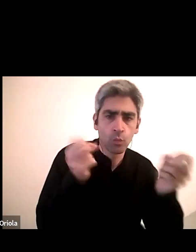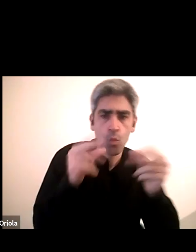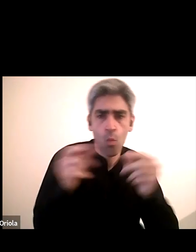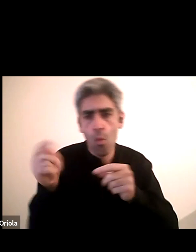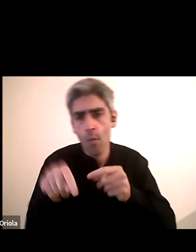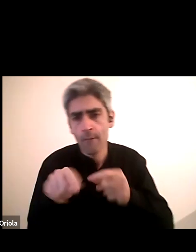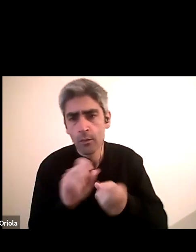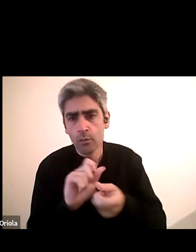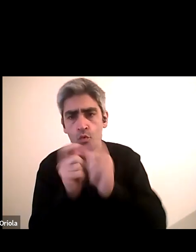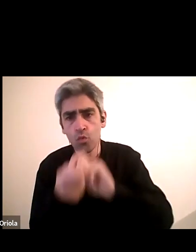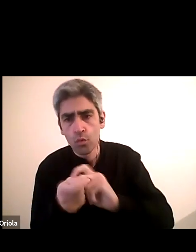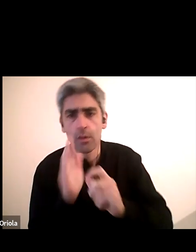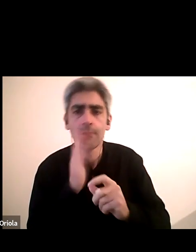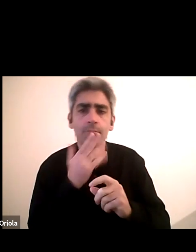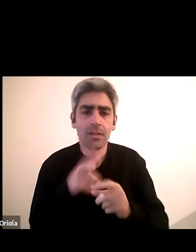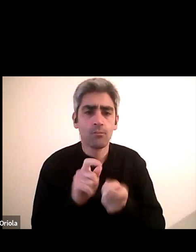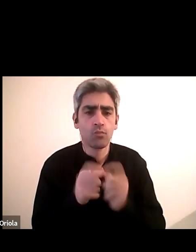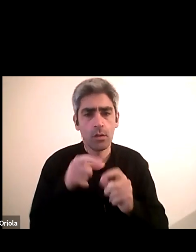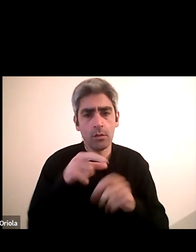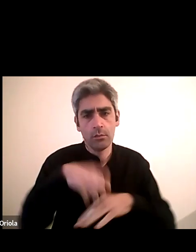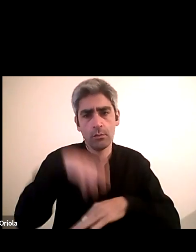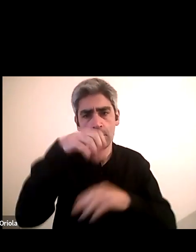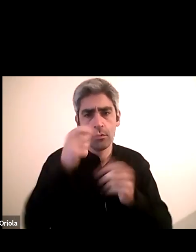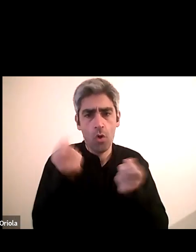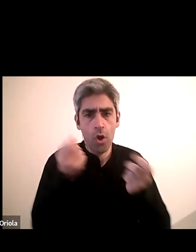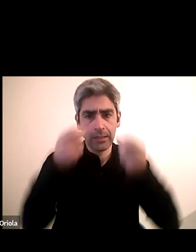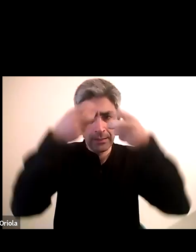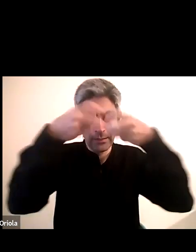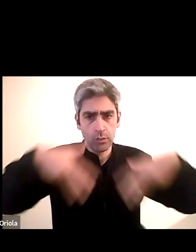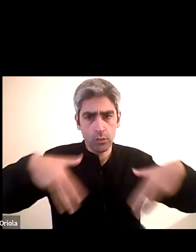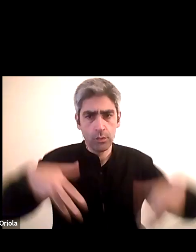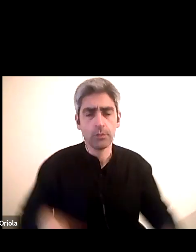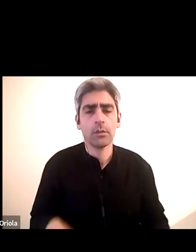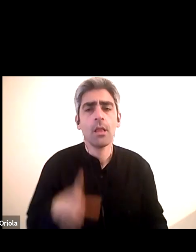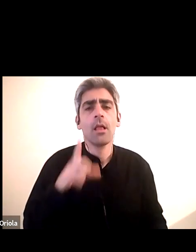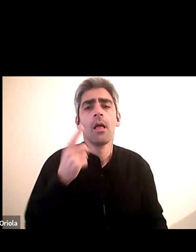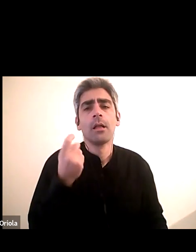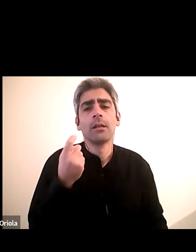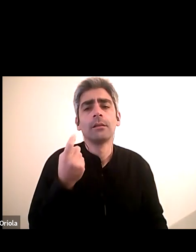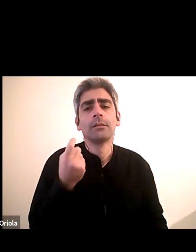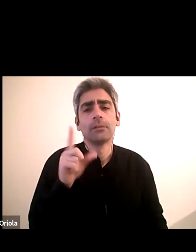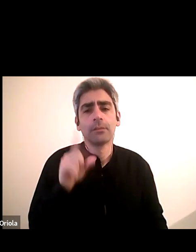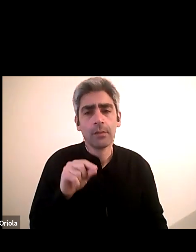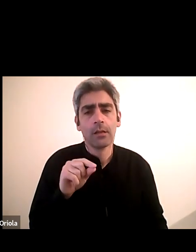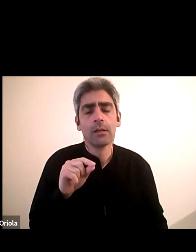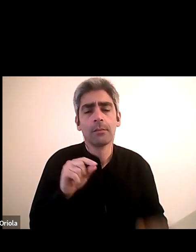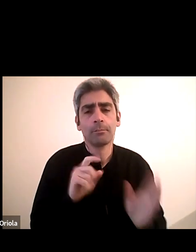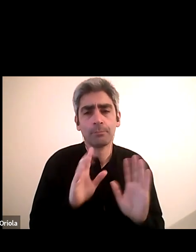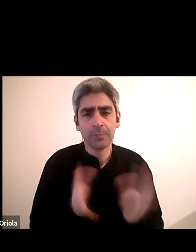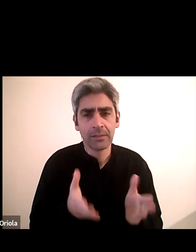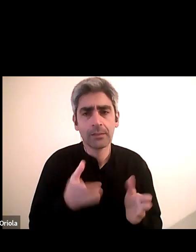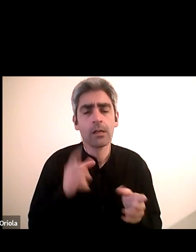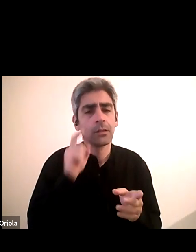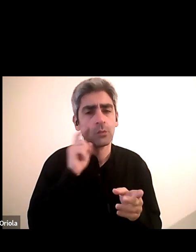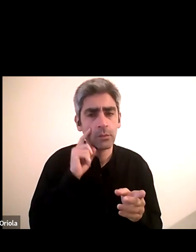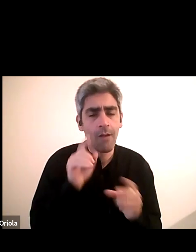mudando de acordo com a mudança nas próprias organizações. E é necessário também, acima de tudo, assegurar